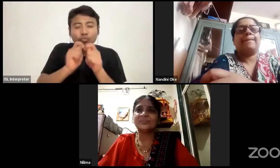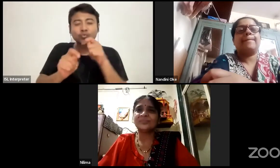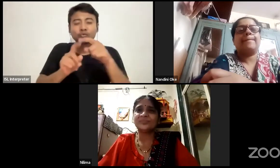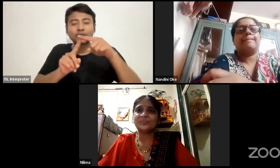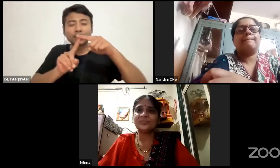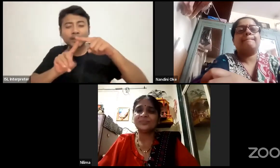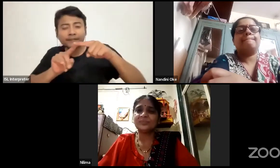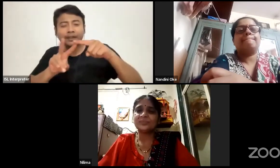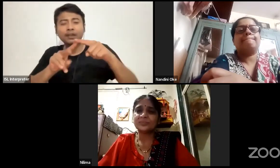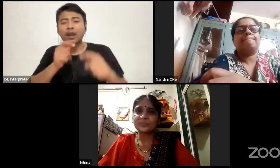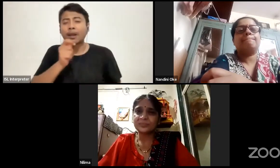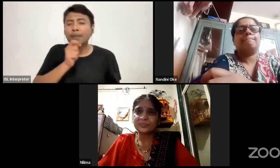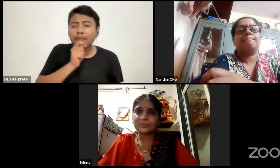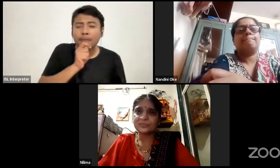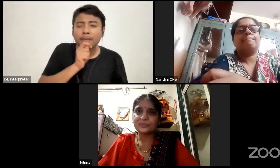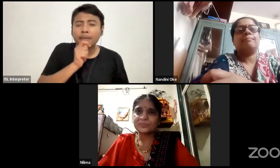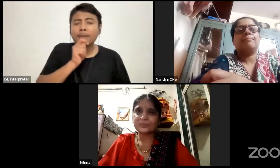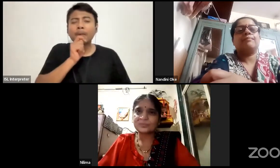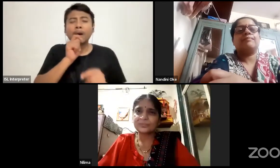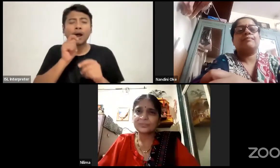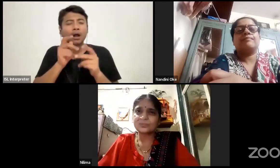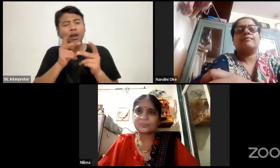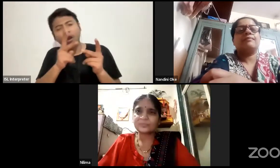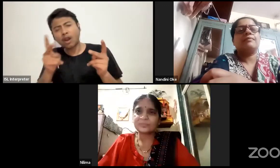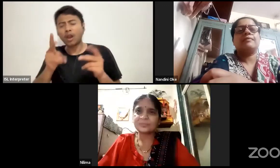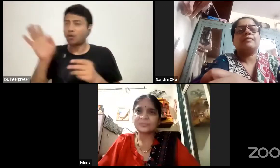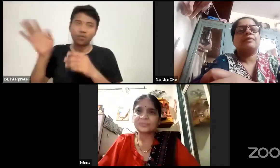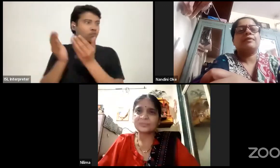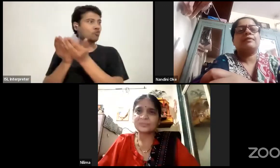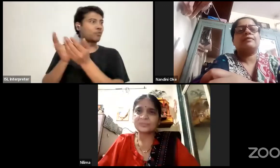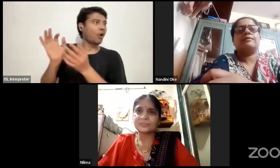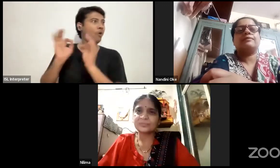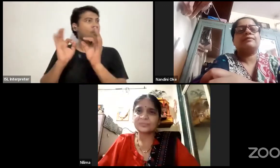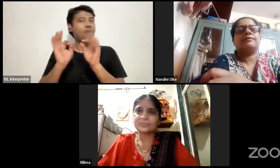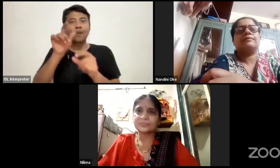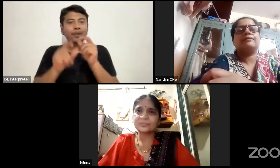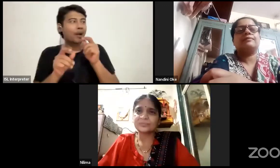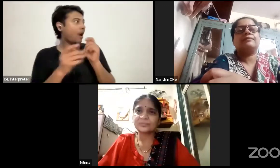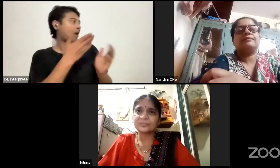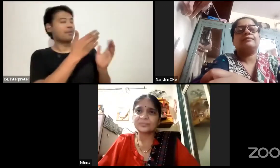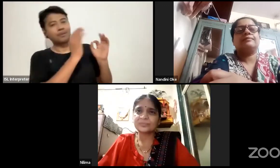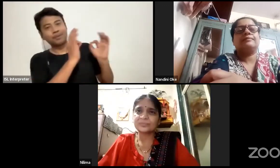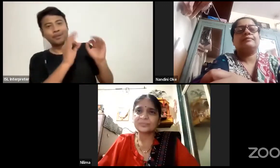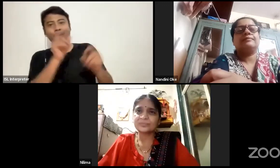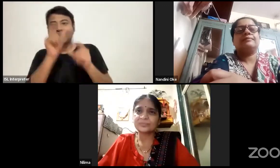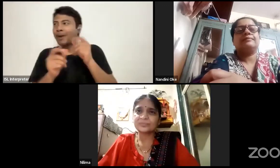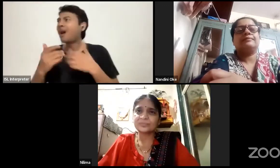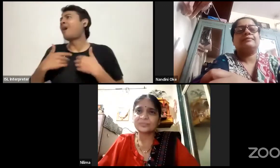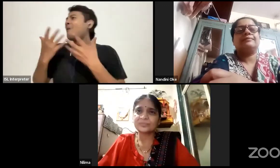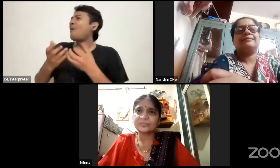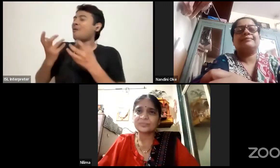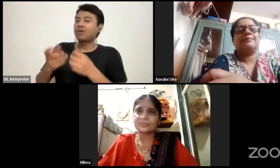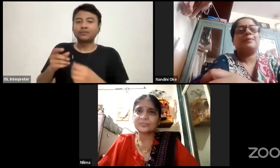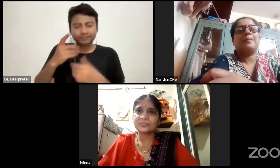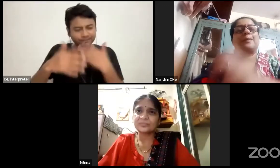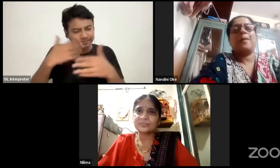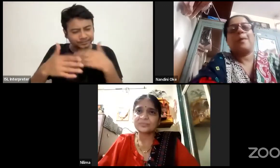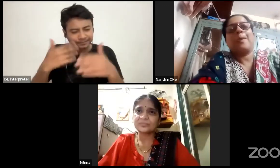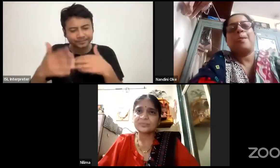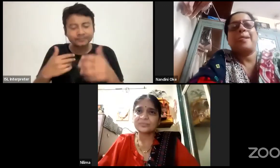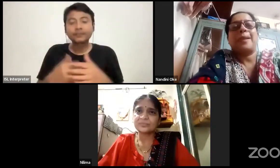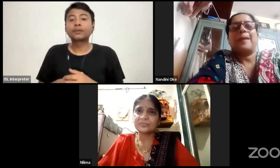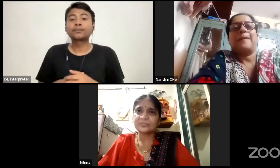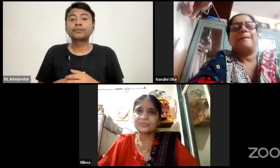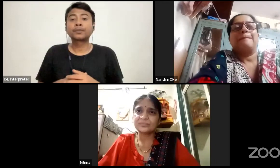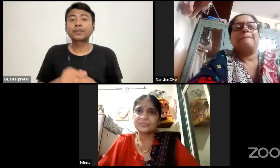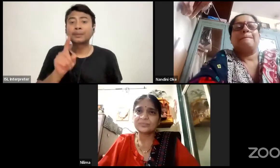चैनल्स पे एक फैमिली थी जो कि रो रही थी, बहुत रो रही थी, बहुत रो रही थी। क्यों रो रही थी वो फैमिली? क्योंकि एक